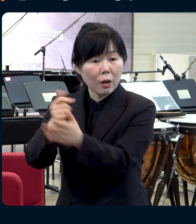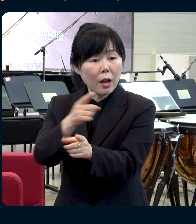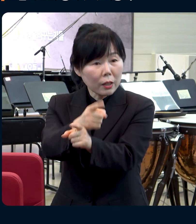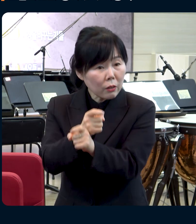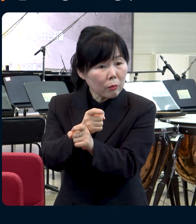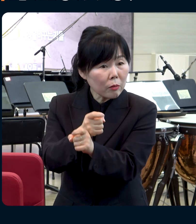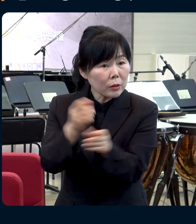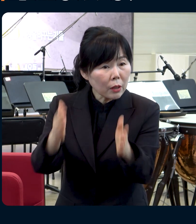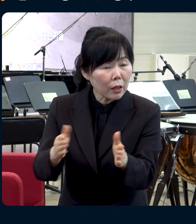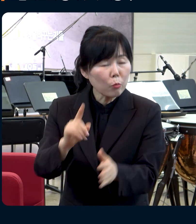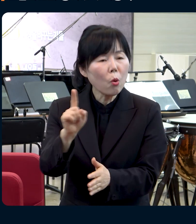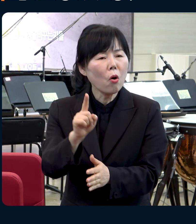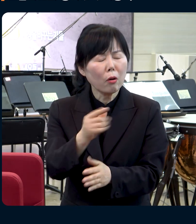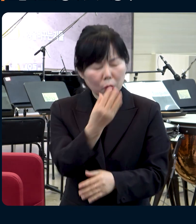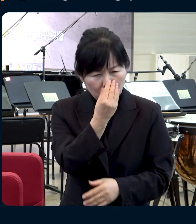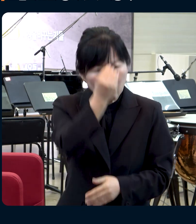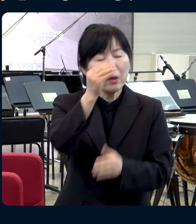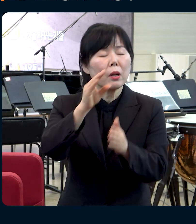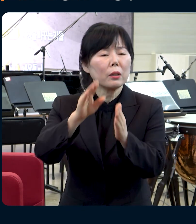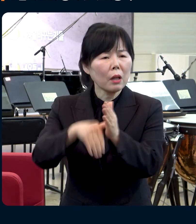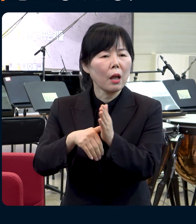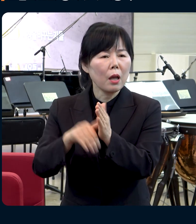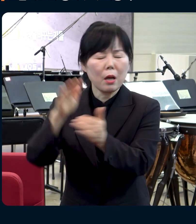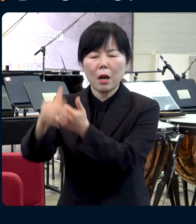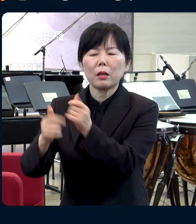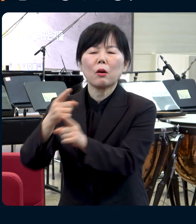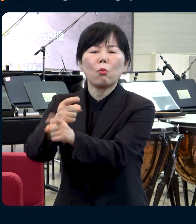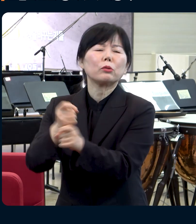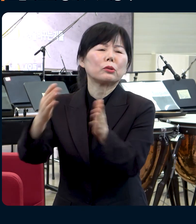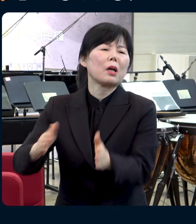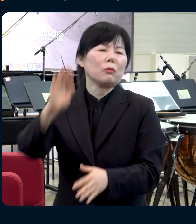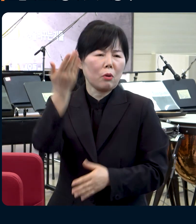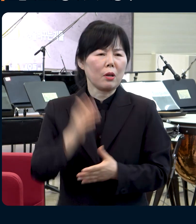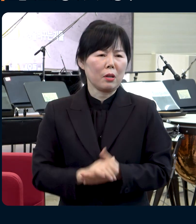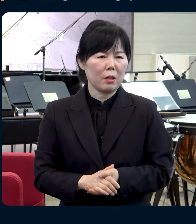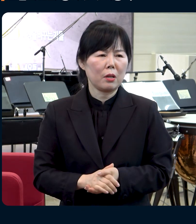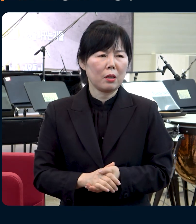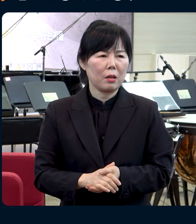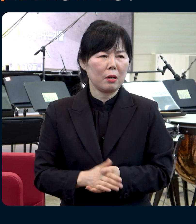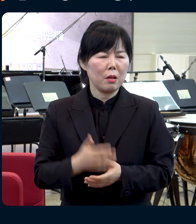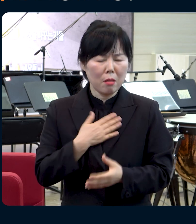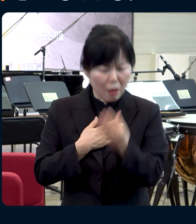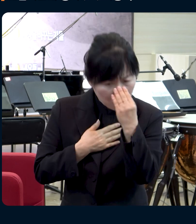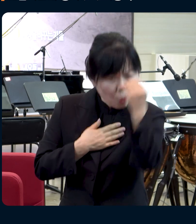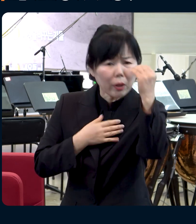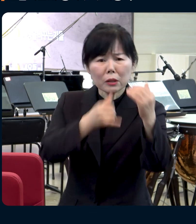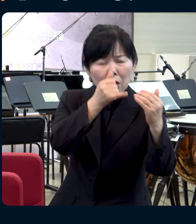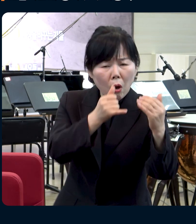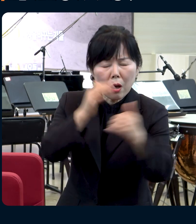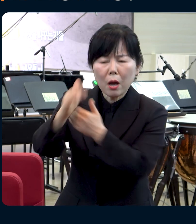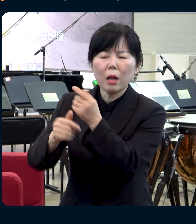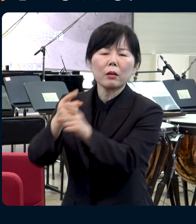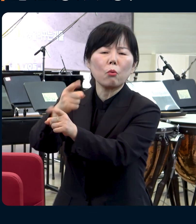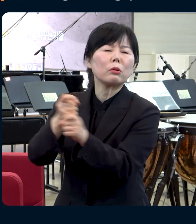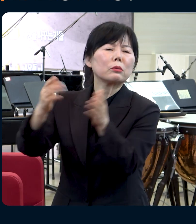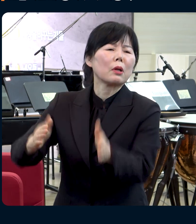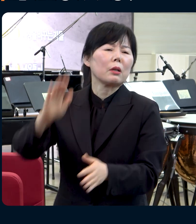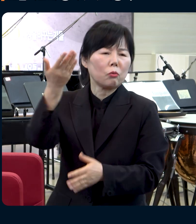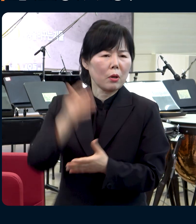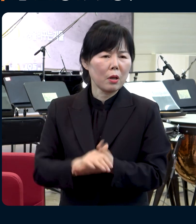거예요. 내가 하나님과 한번 적이 되기 원한다 하면 어떻게 하면 된다고요? 교만하면 되는 것입니다. 교만하면